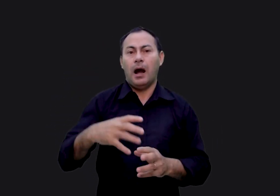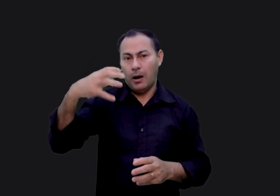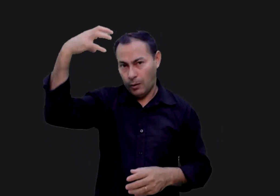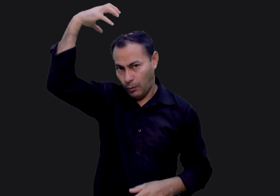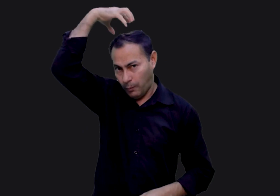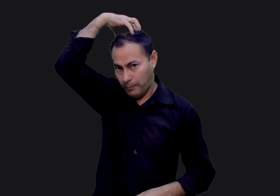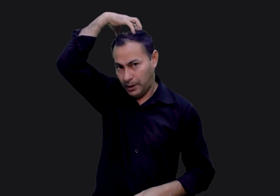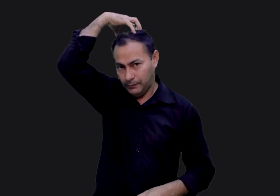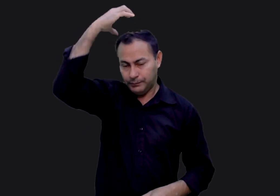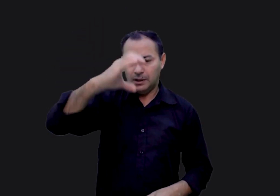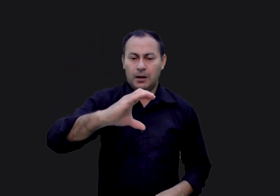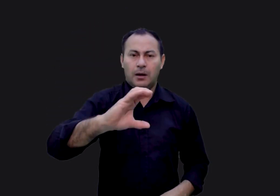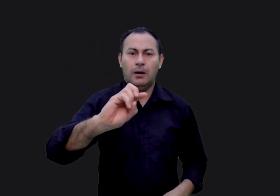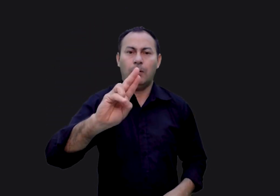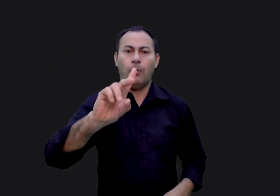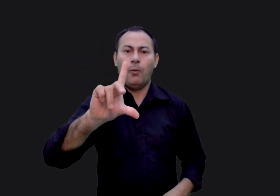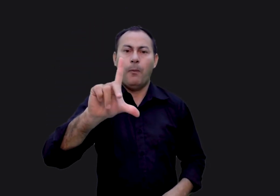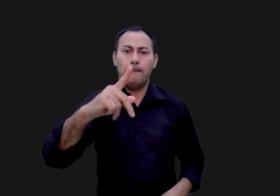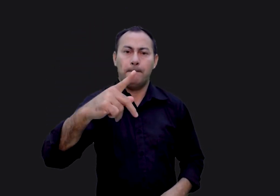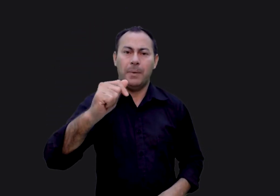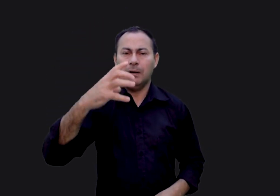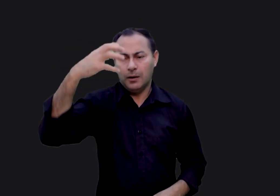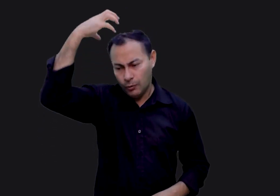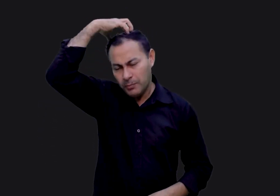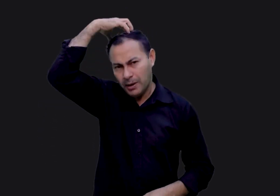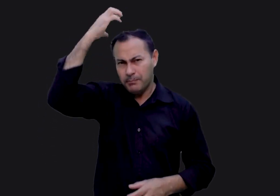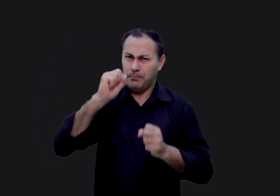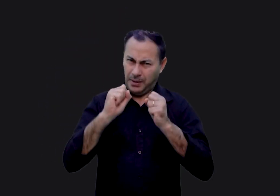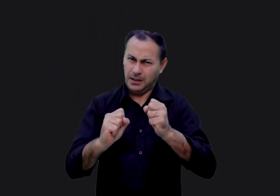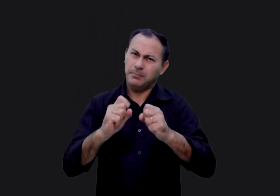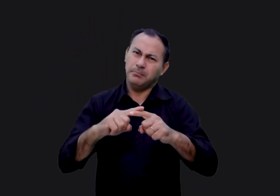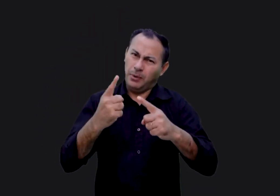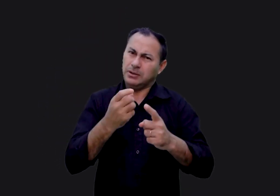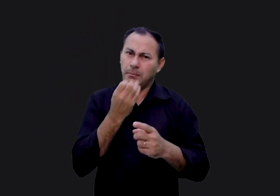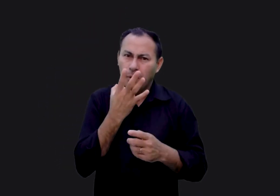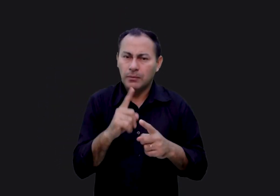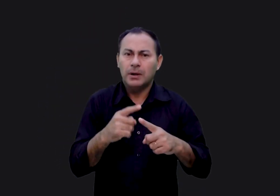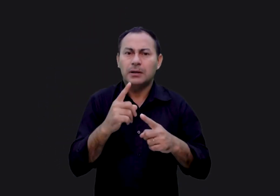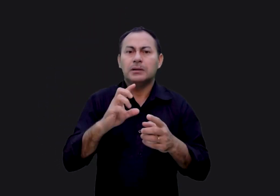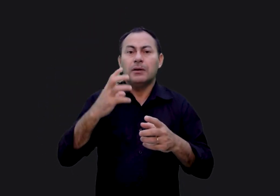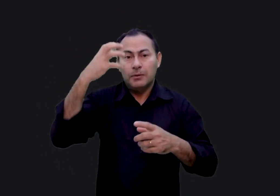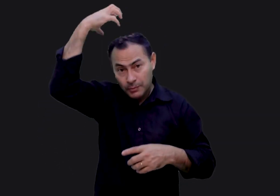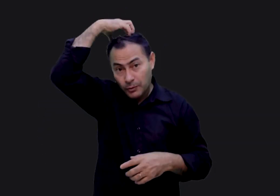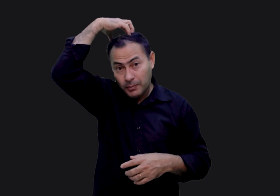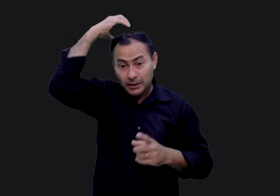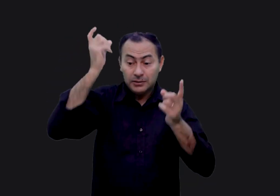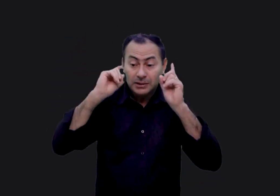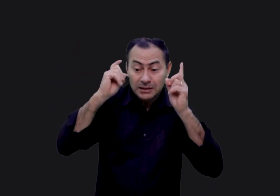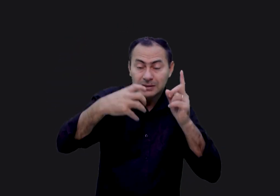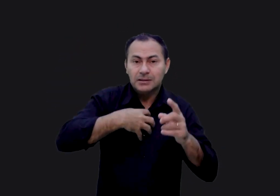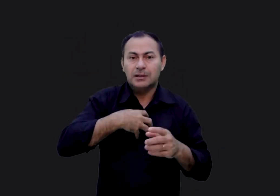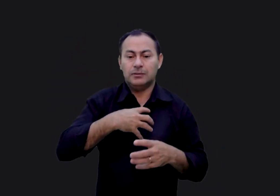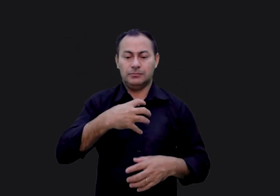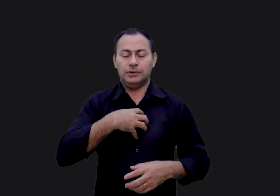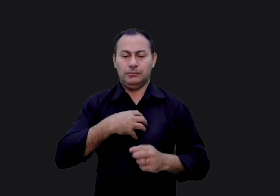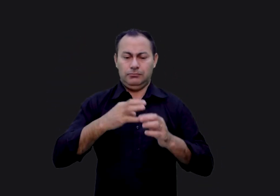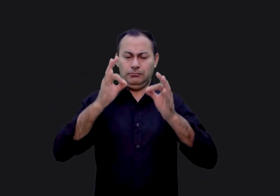culpa. Mas a culpa pode ser algo bom, porque se você se sente culpado, isso significa que você possui um padrão de